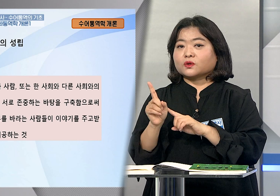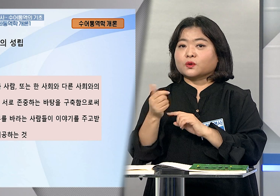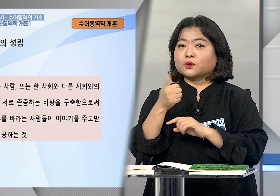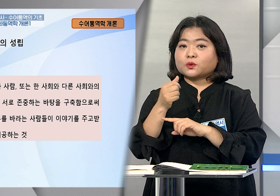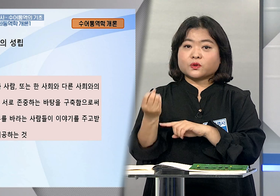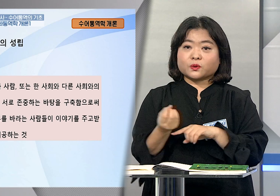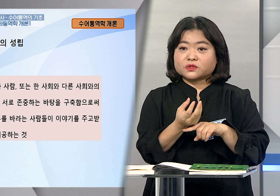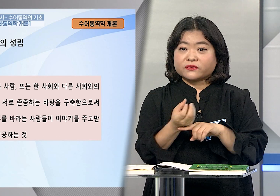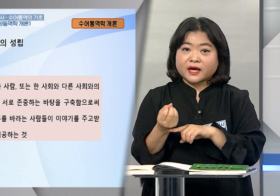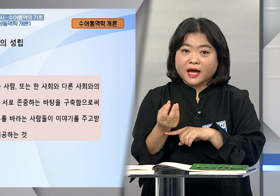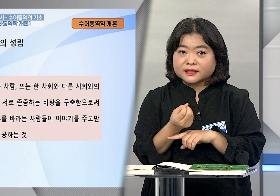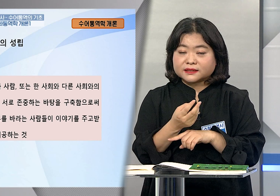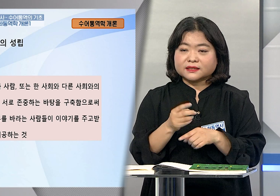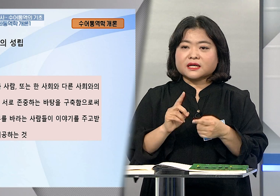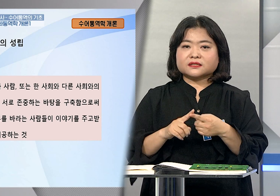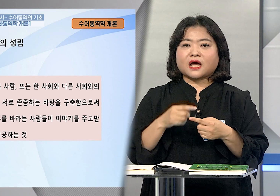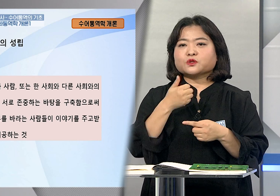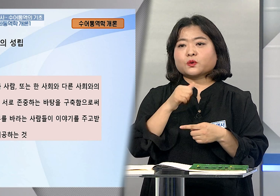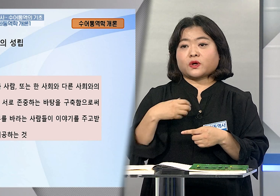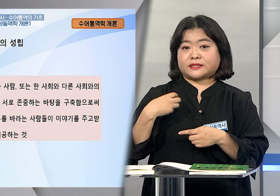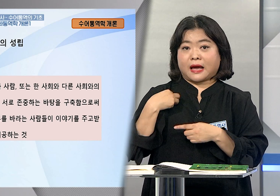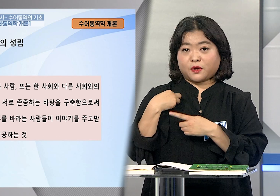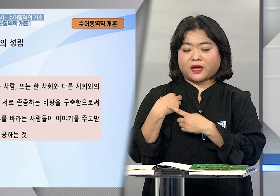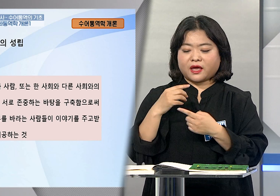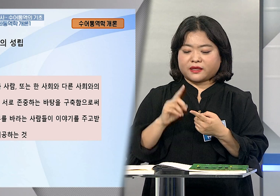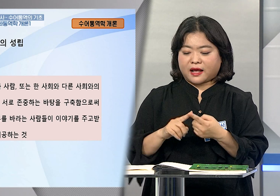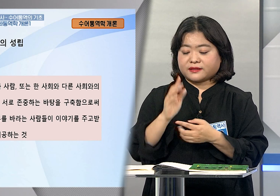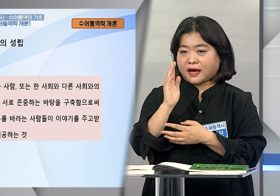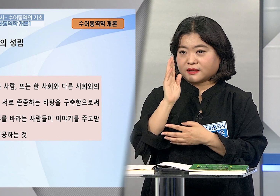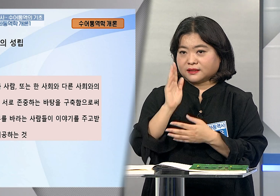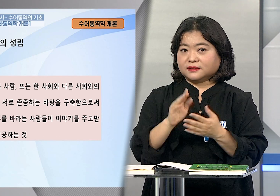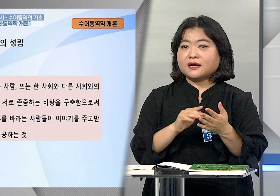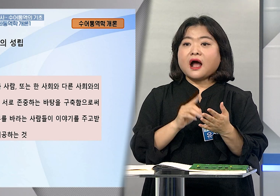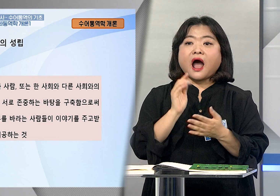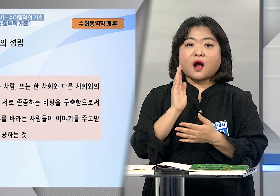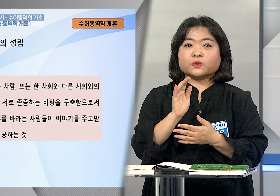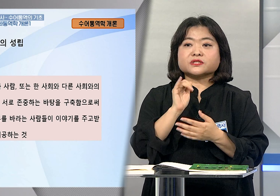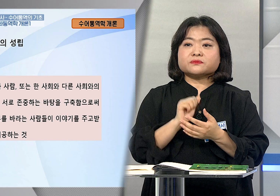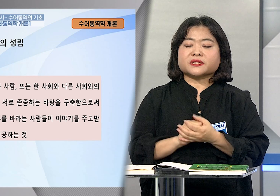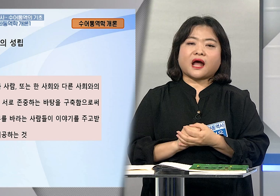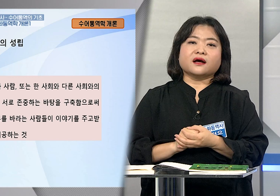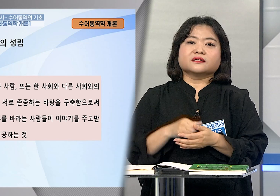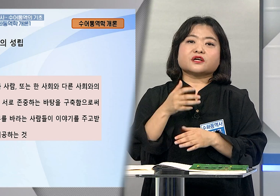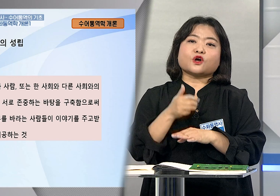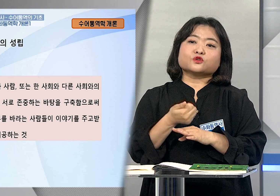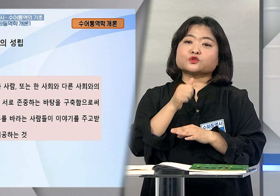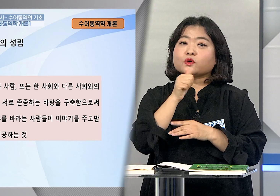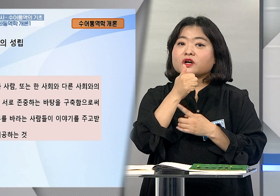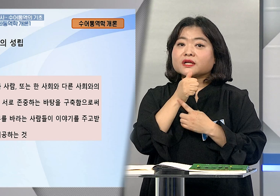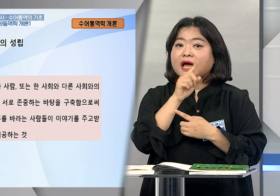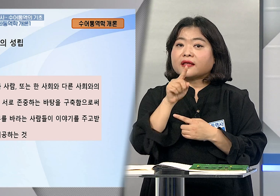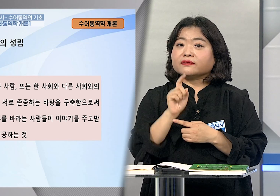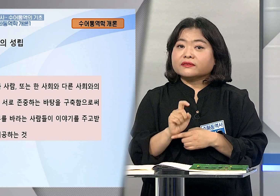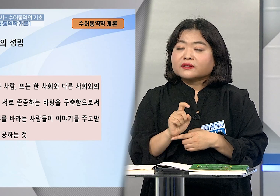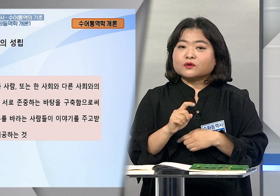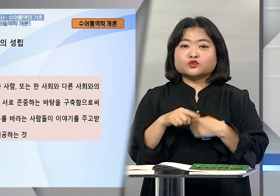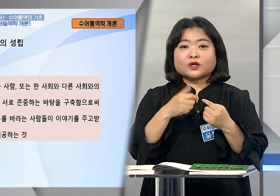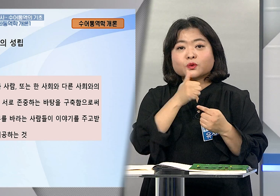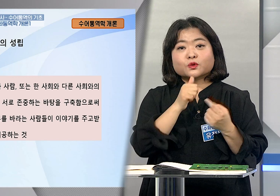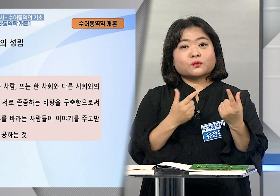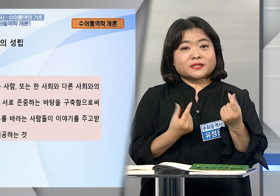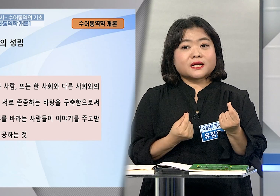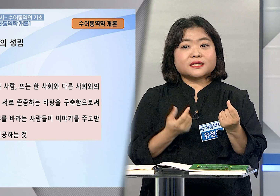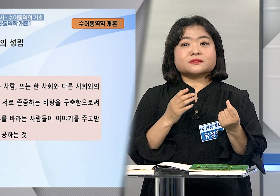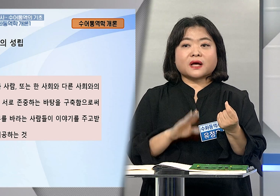다른 언어로 통역으로 전달하는 그러한 통역의 사명에 대한 이야기를 하고 있습니다. 결국 통역이란